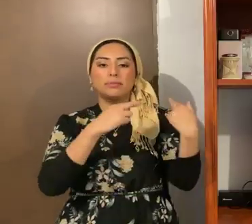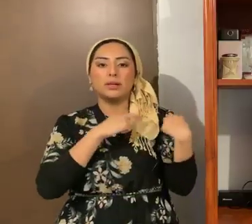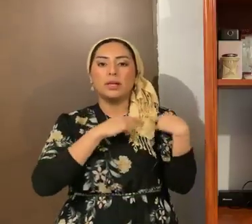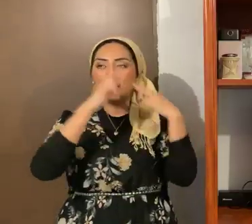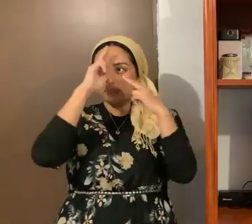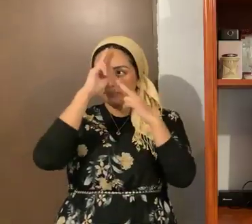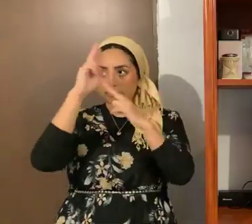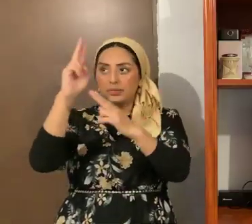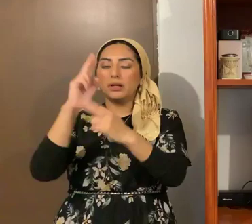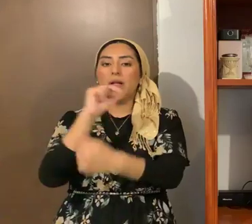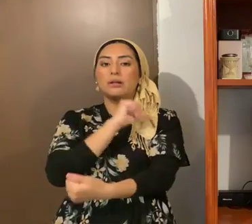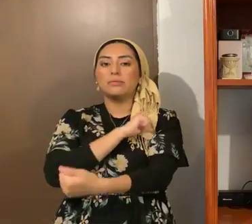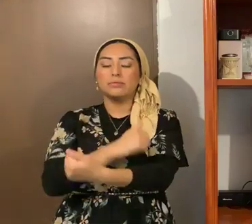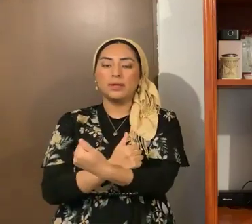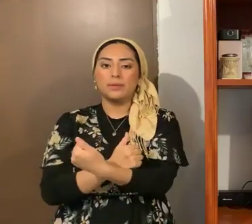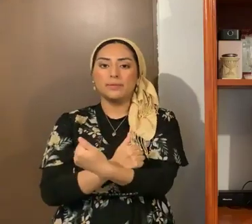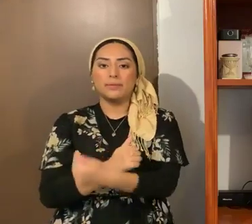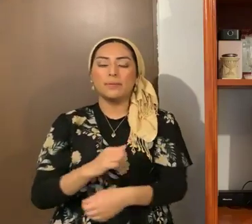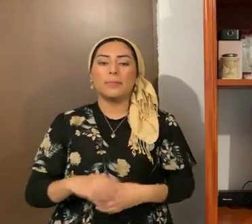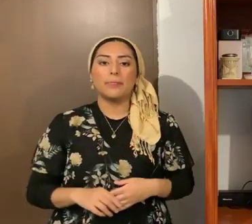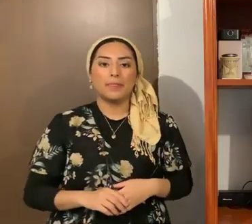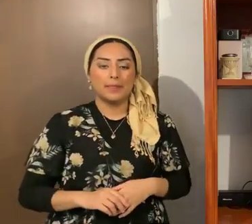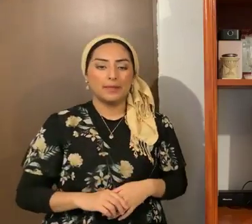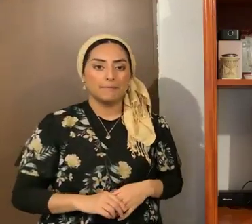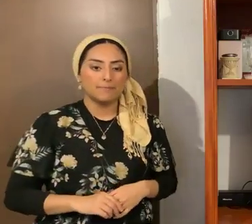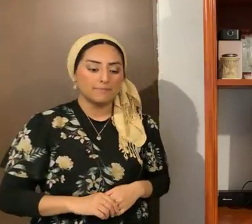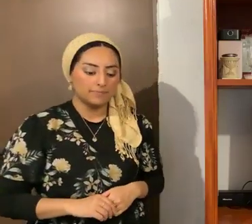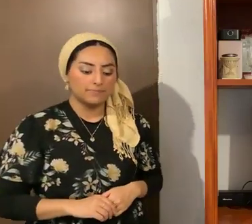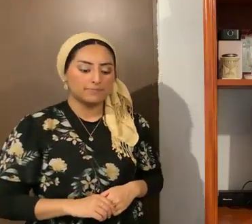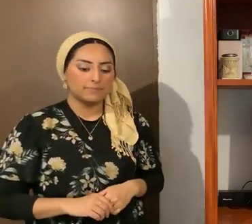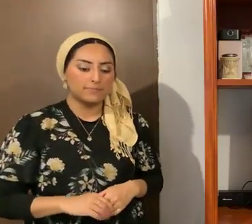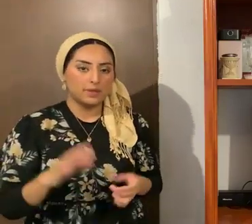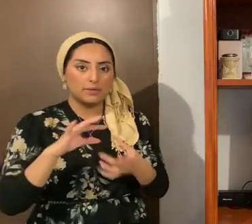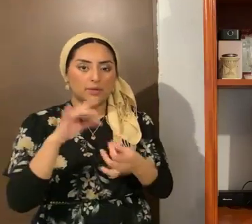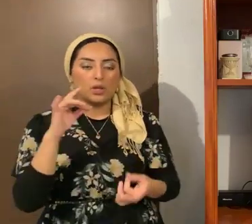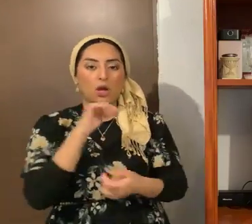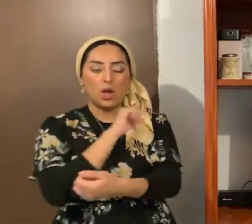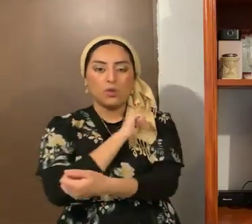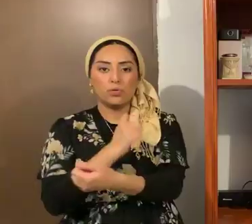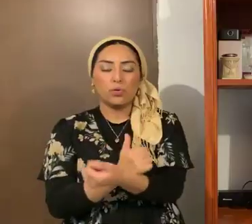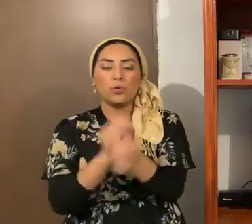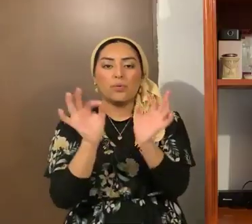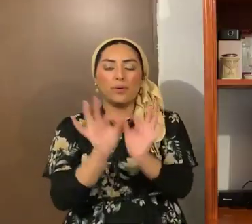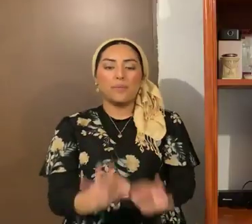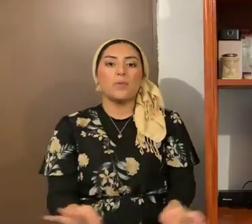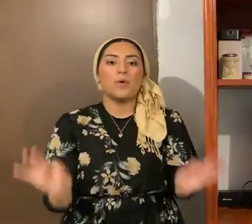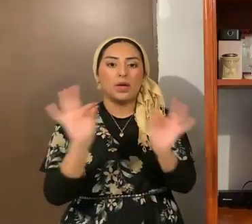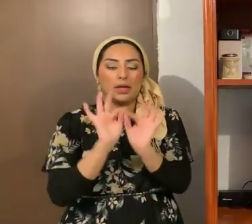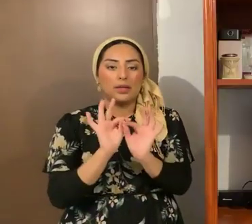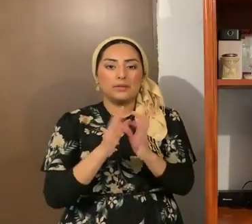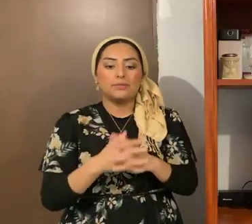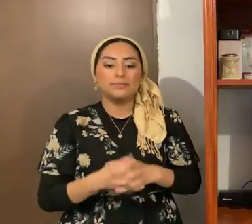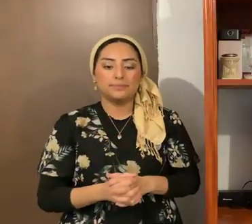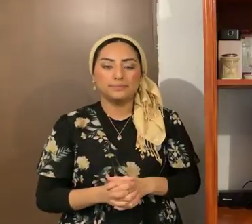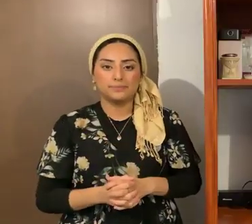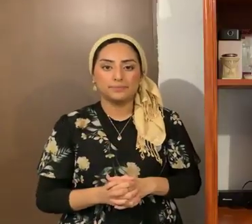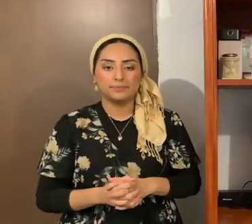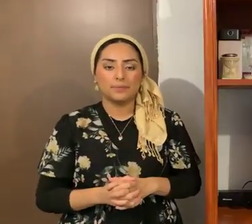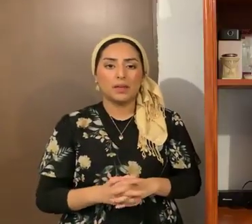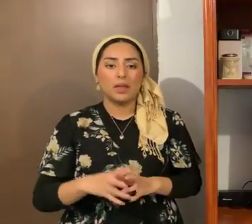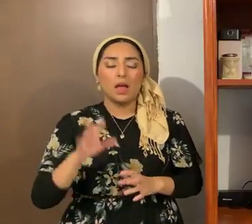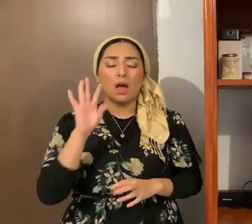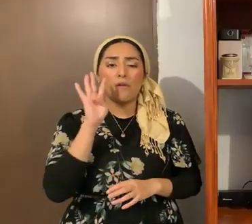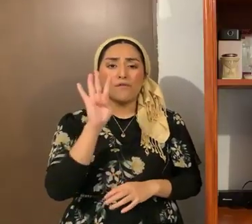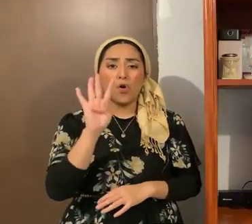ver con las autoridades espirituales. Las autoridades espirituales, esto es muy importante. Ahora, Fueron